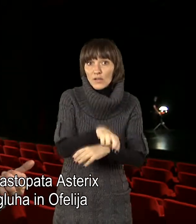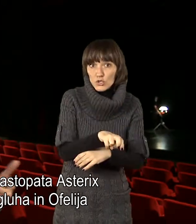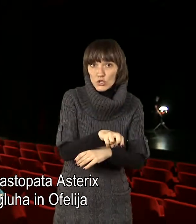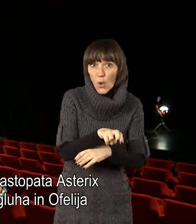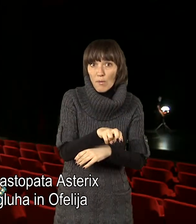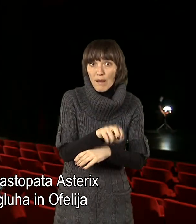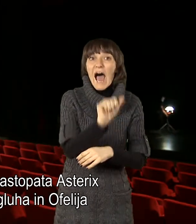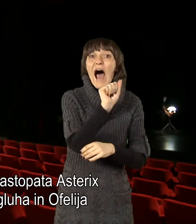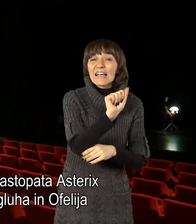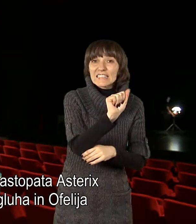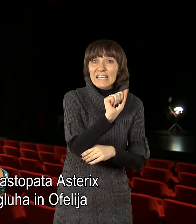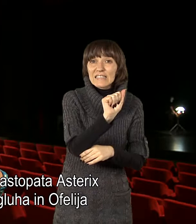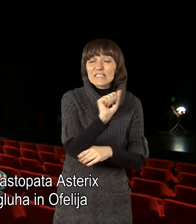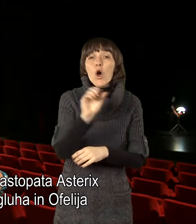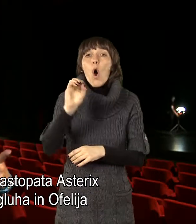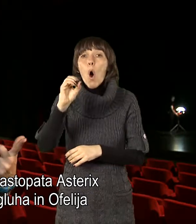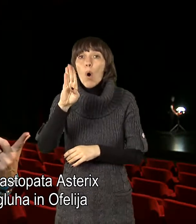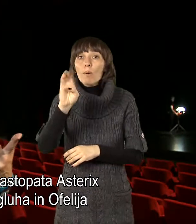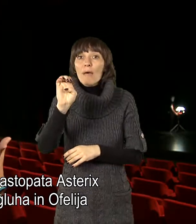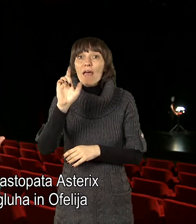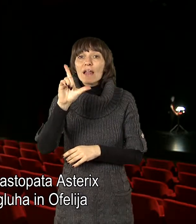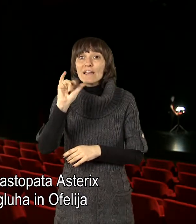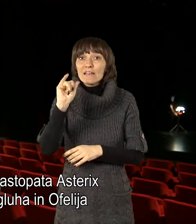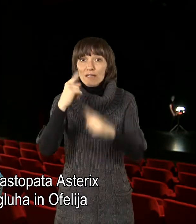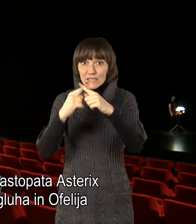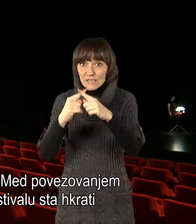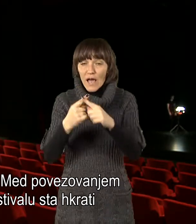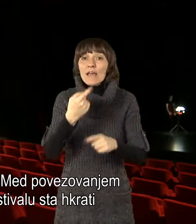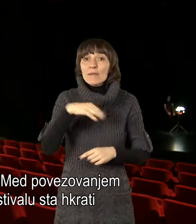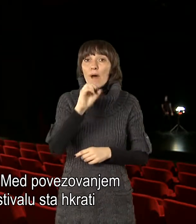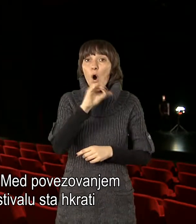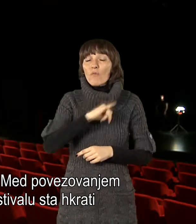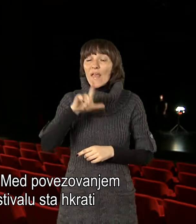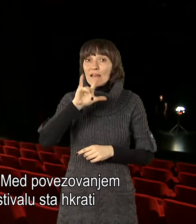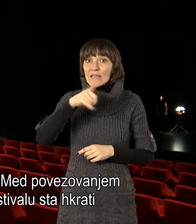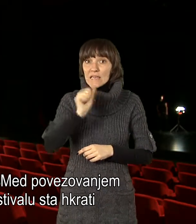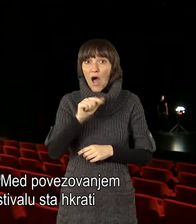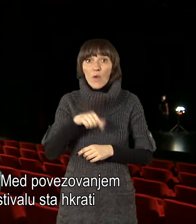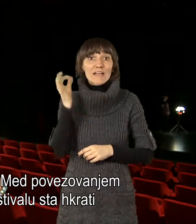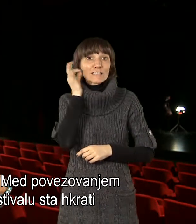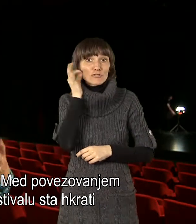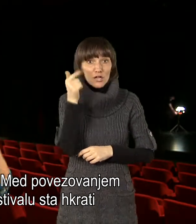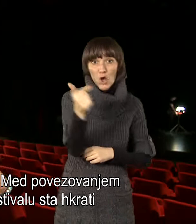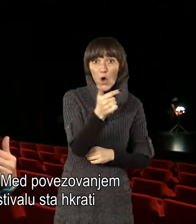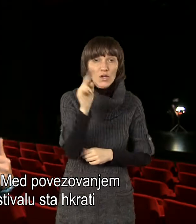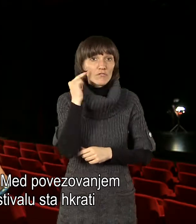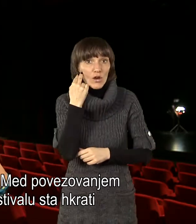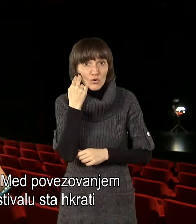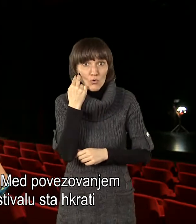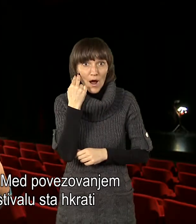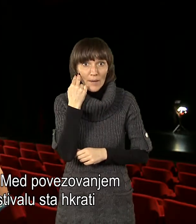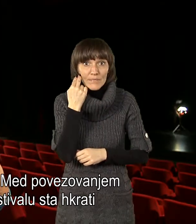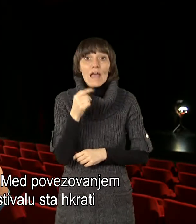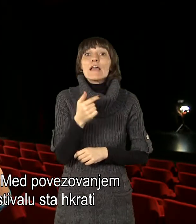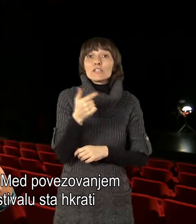nastopala Asterix in Obelix kot gluha in Ofelija kot slišeča igralka. In med povezovanjem predstav